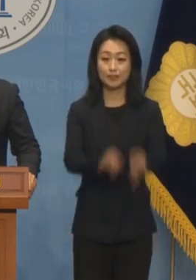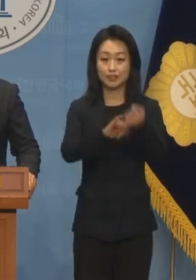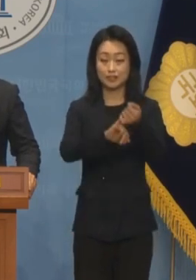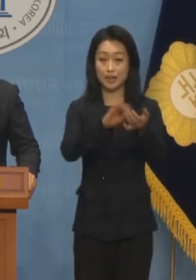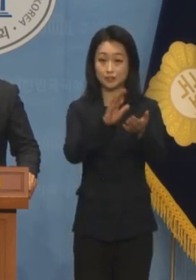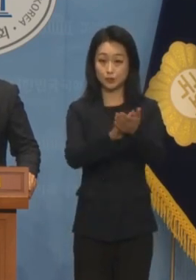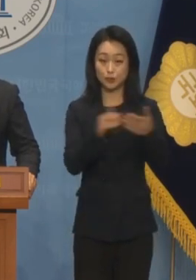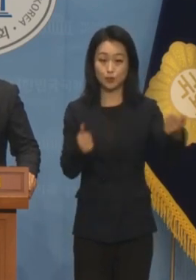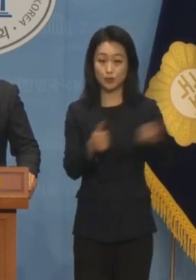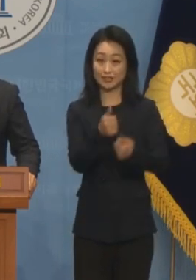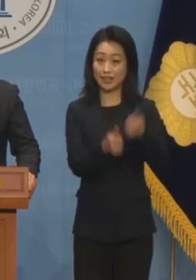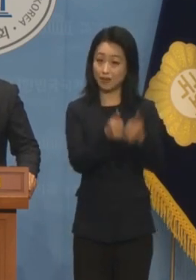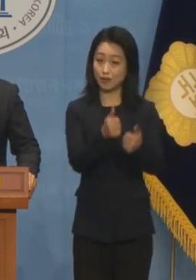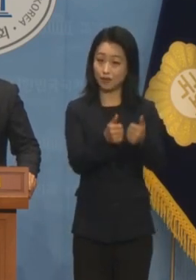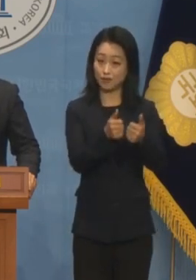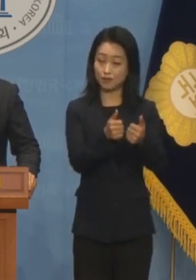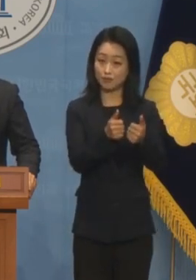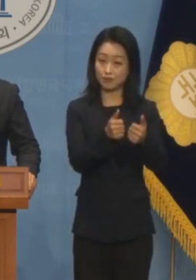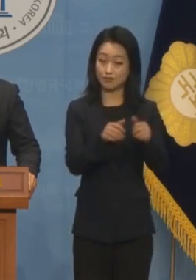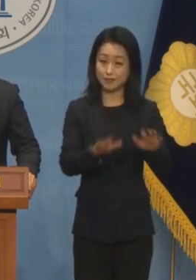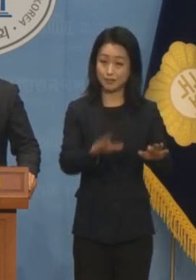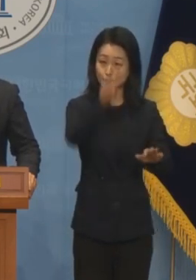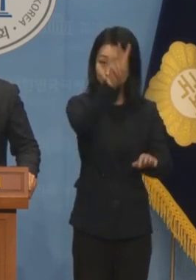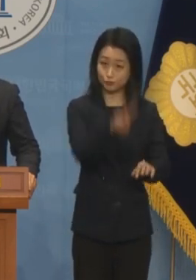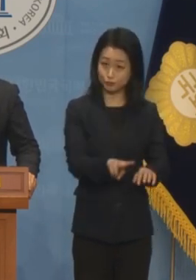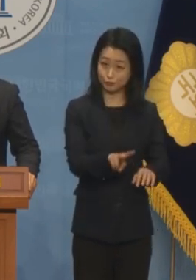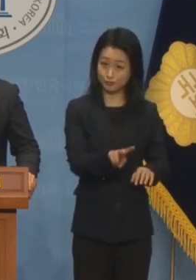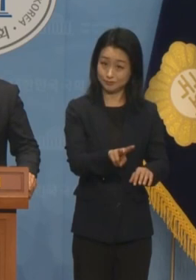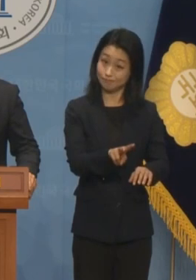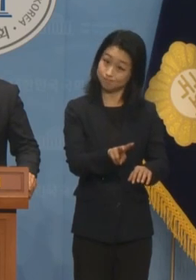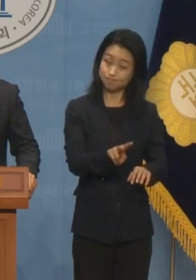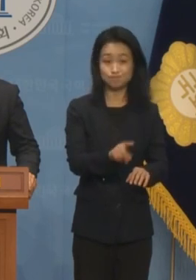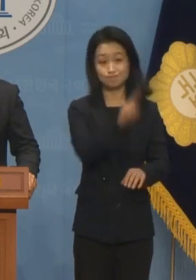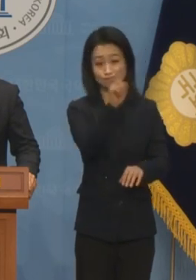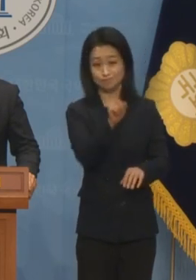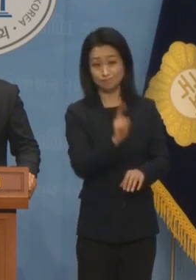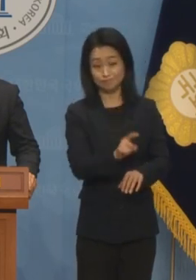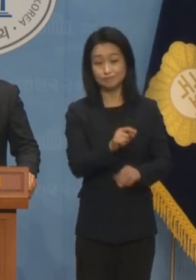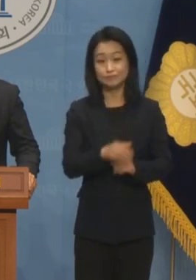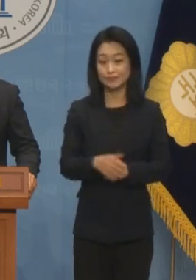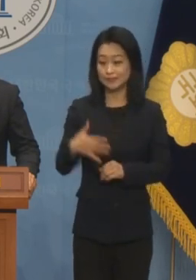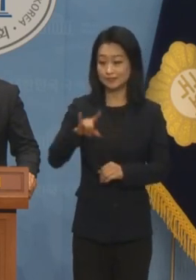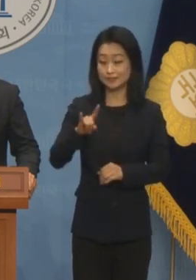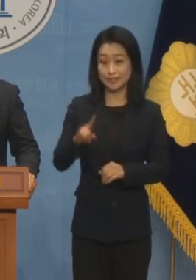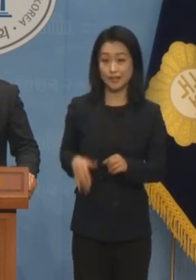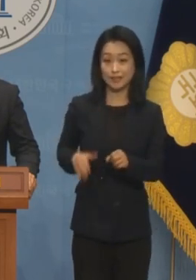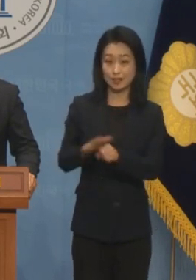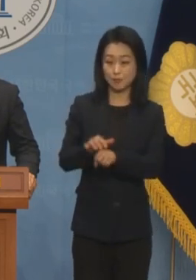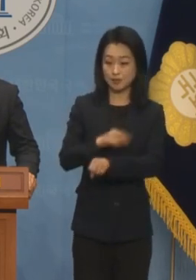약속대련 시즌2가 아니라면 조건 없이 최상병 특검법 통과시켜야.